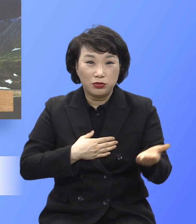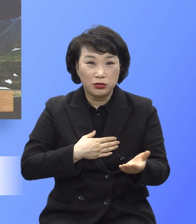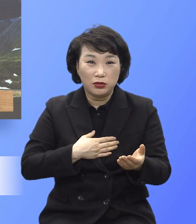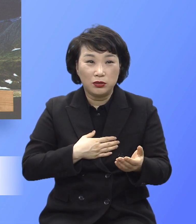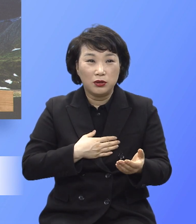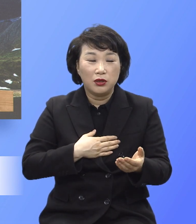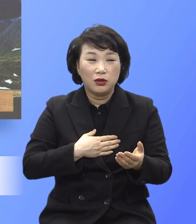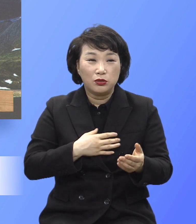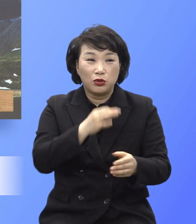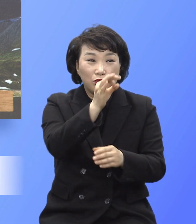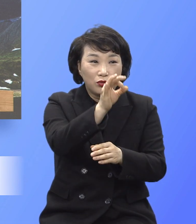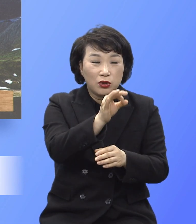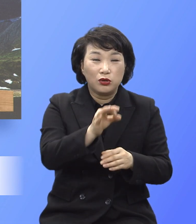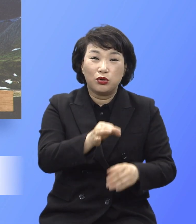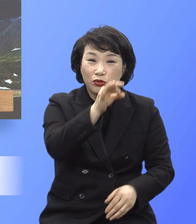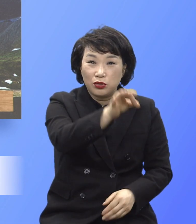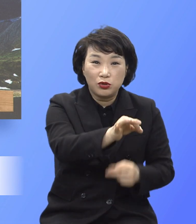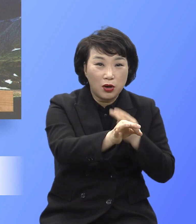안 주면